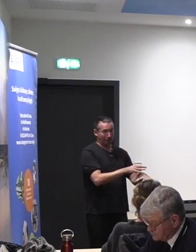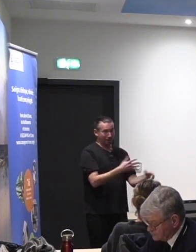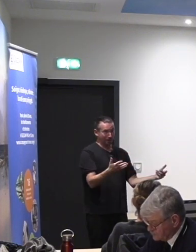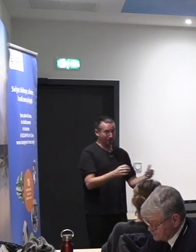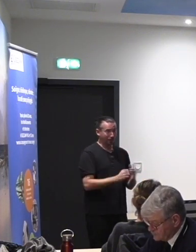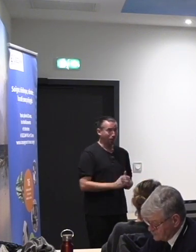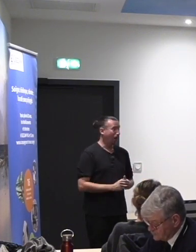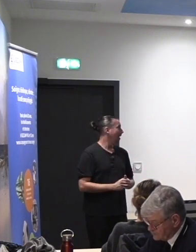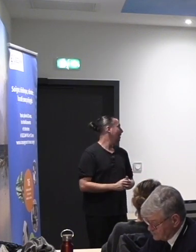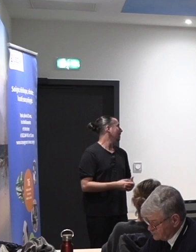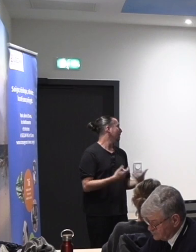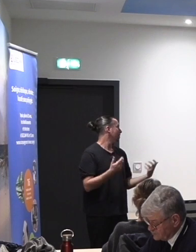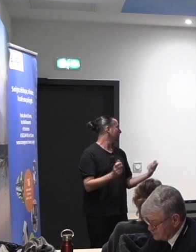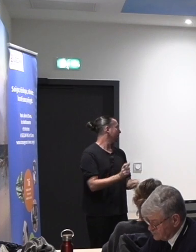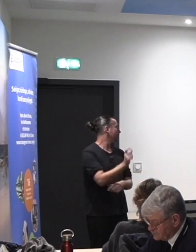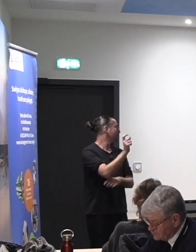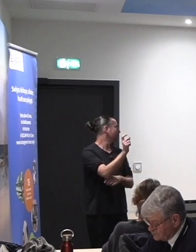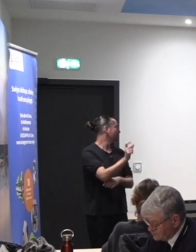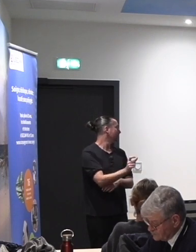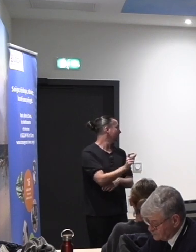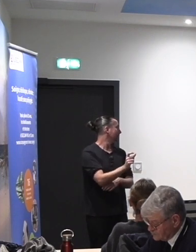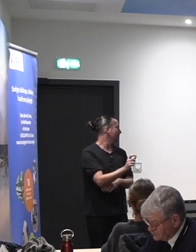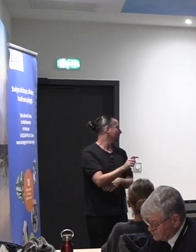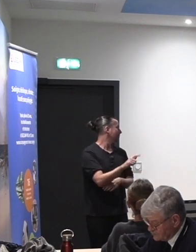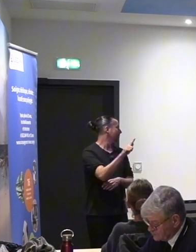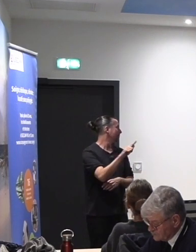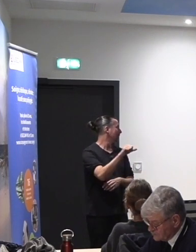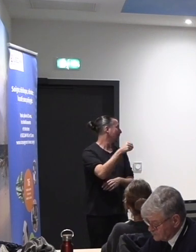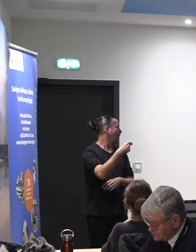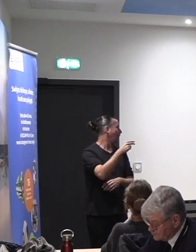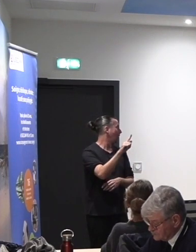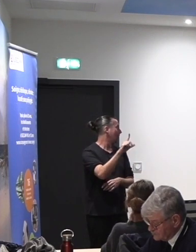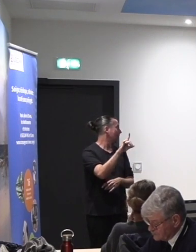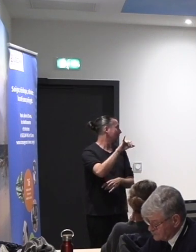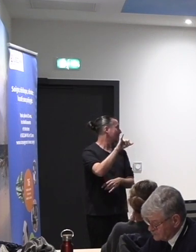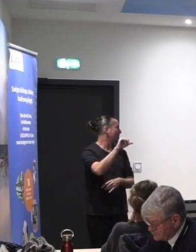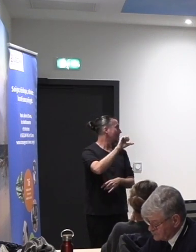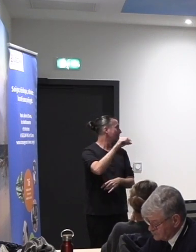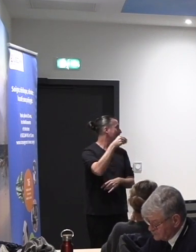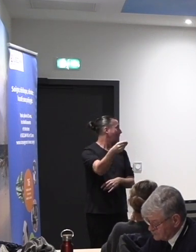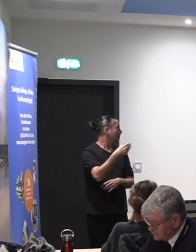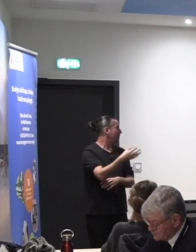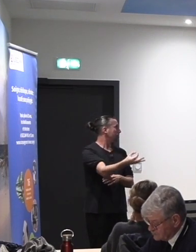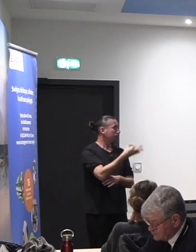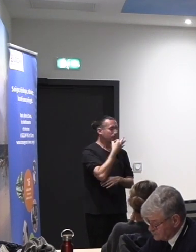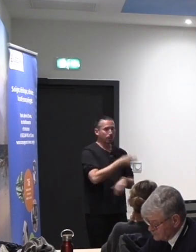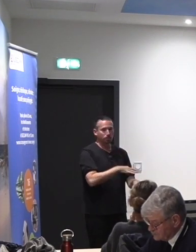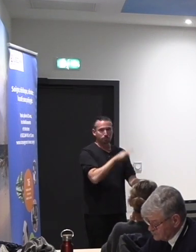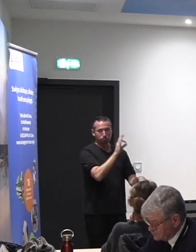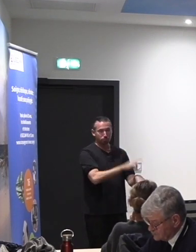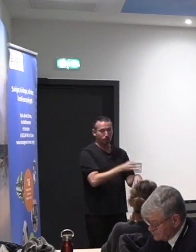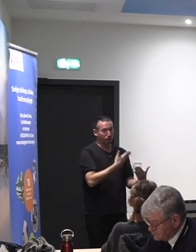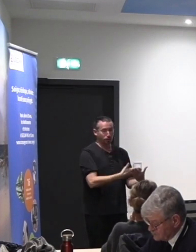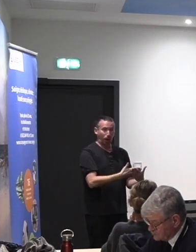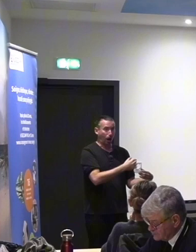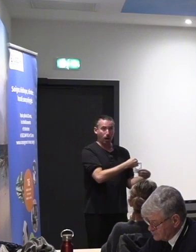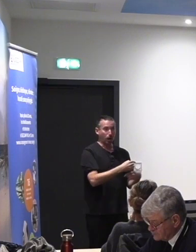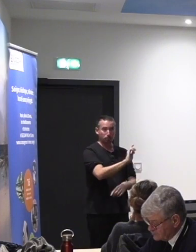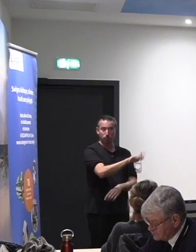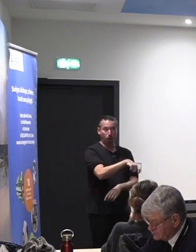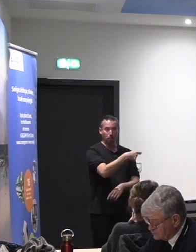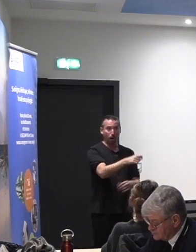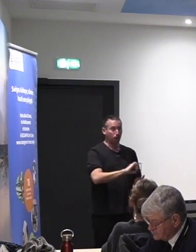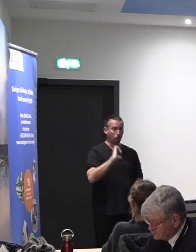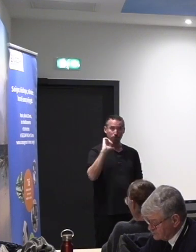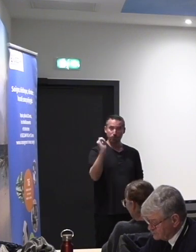comme disait Canguilhem, le pathologique doit être compris comme une espèce de normal. Il n'y a pas d'anormalité, il y a plusieurs états d'être au monde qui tous